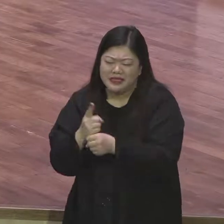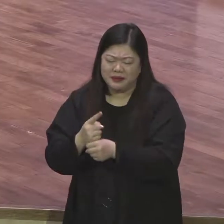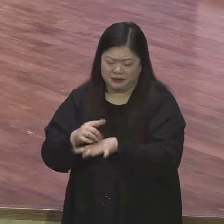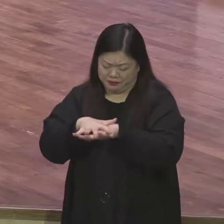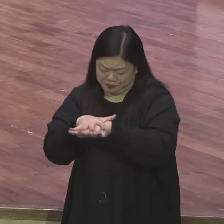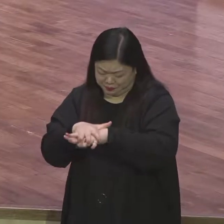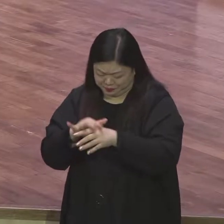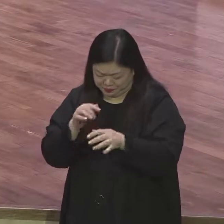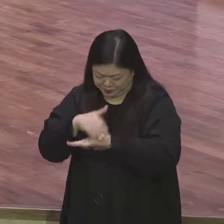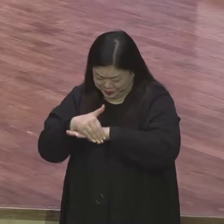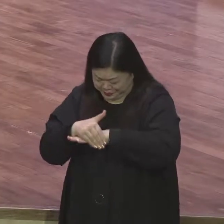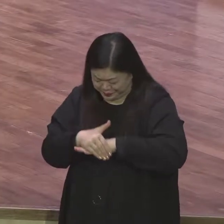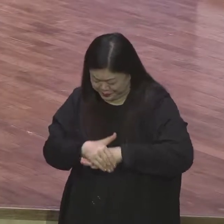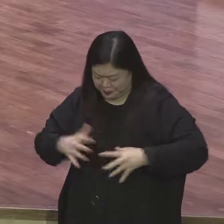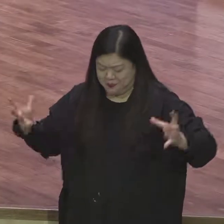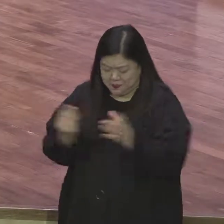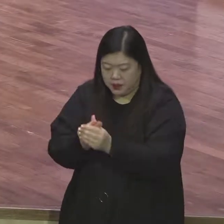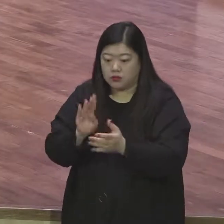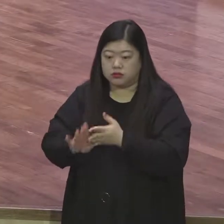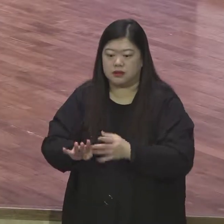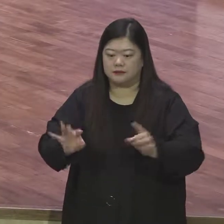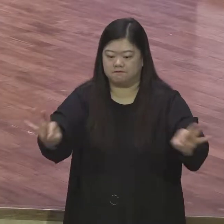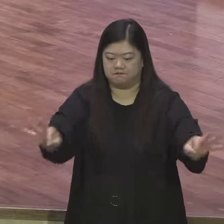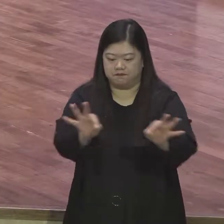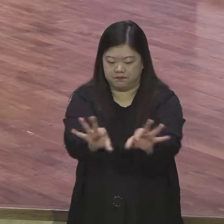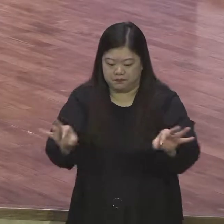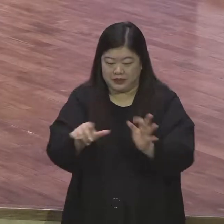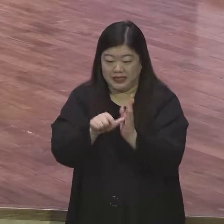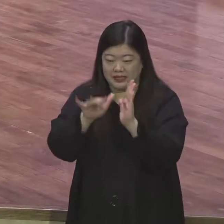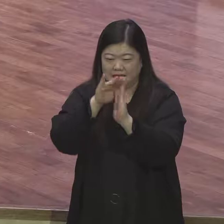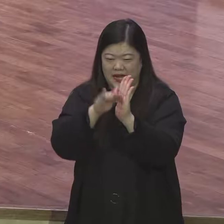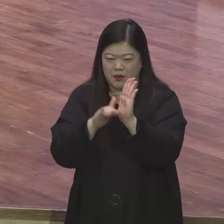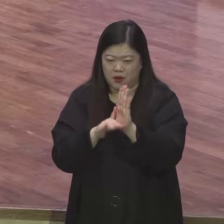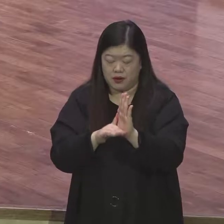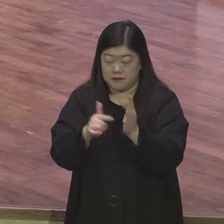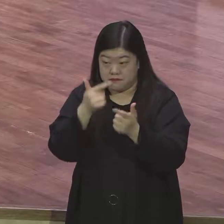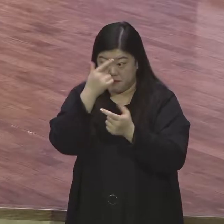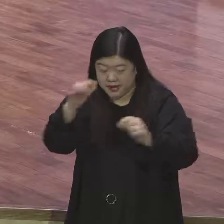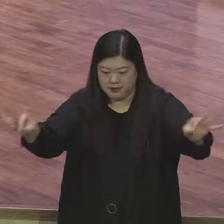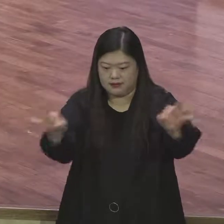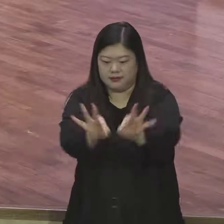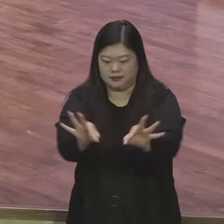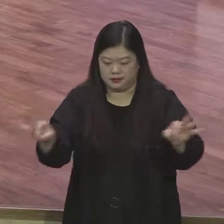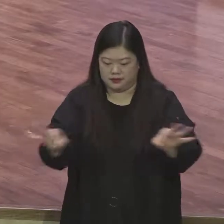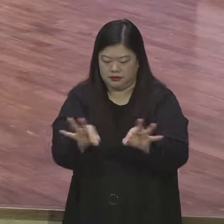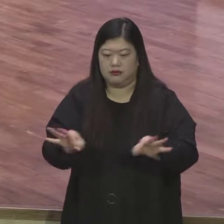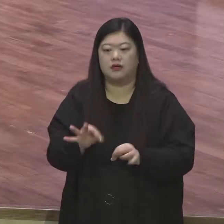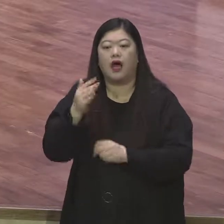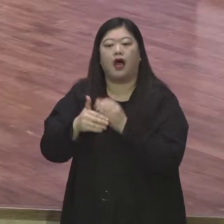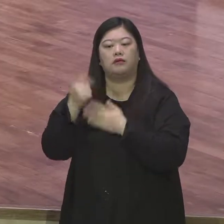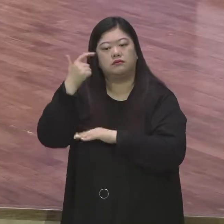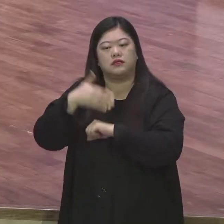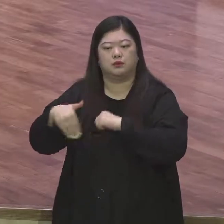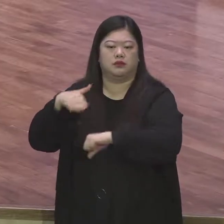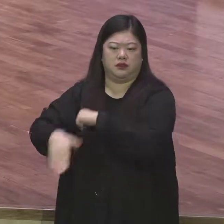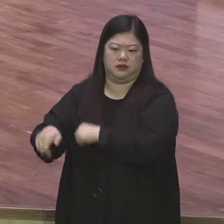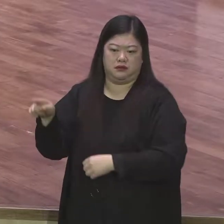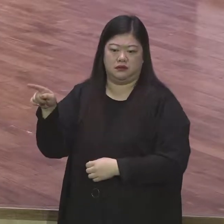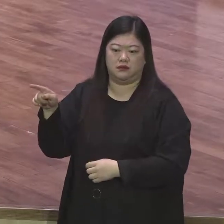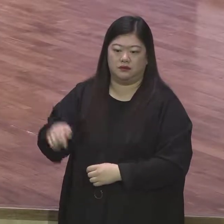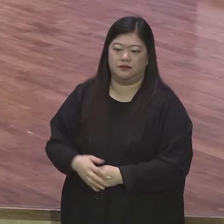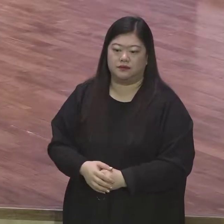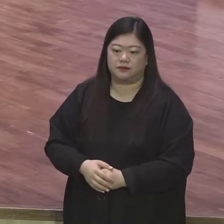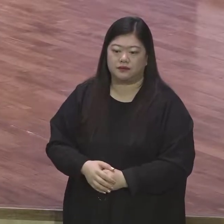본문 말씀 통해서 존귀한 만남의 이 축복 이것에 대해서 언급하고 있어요.